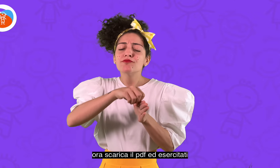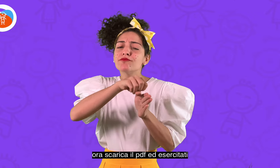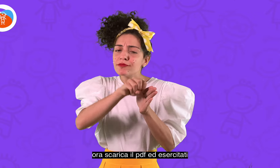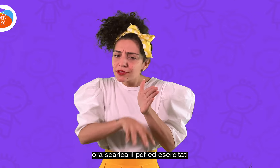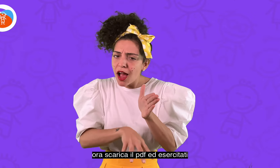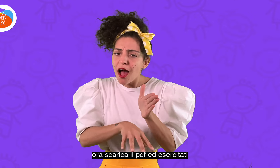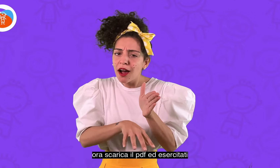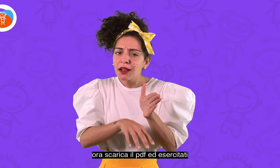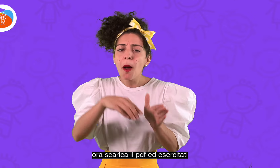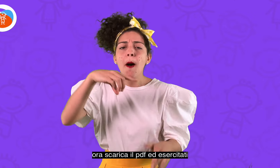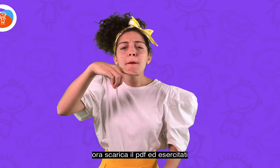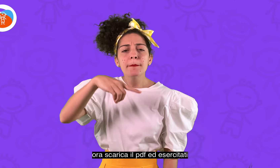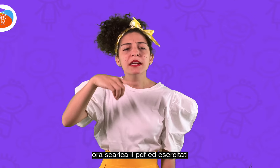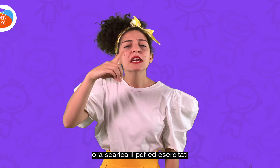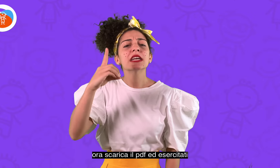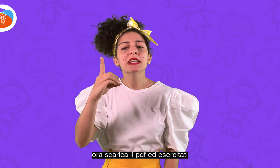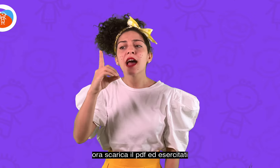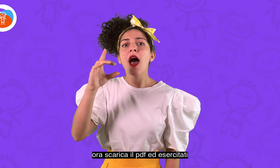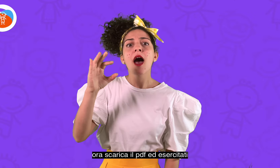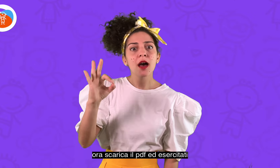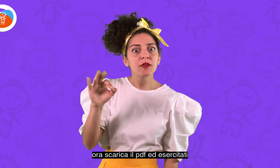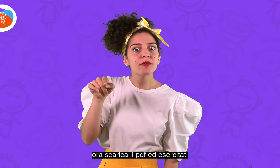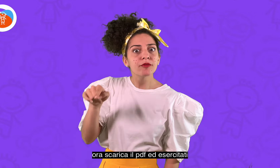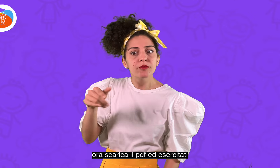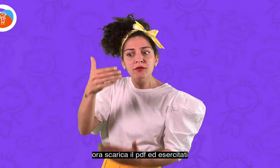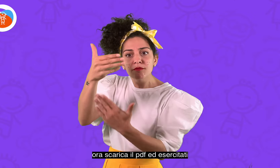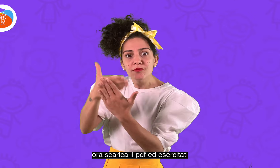Ora scarica il pdf ed esercitati.